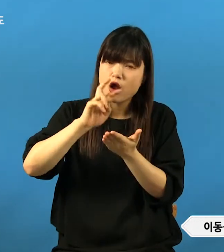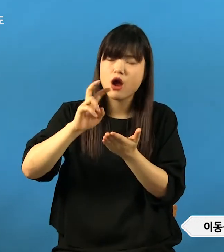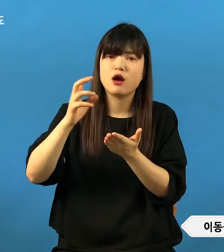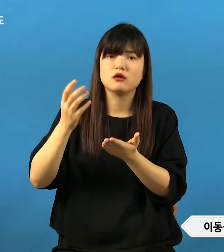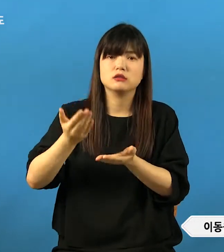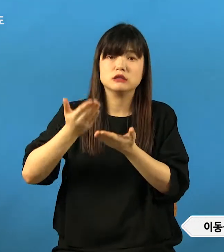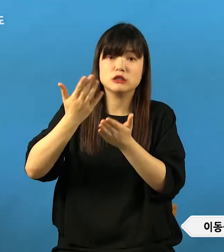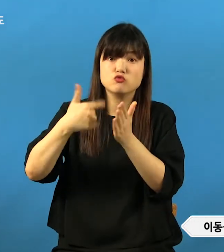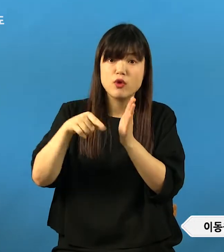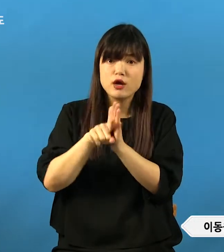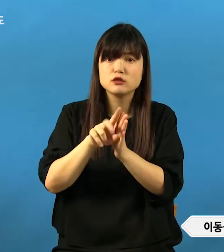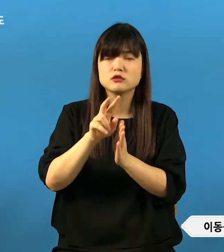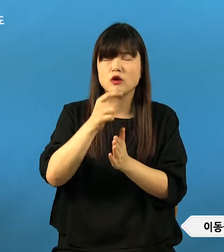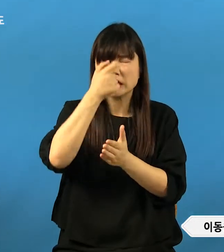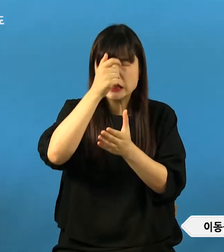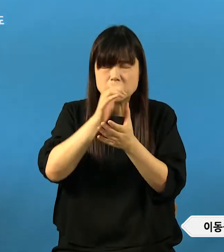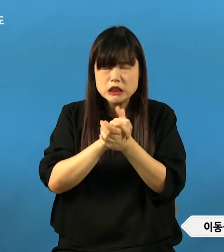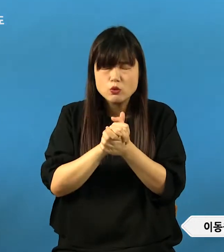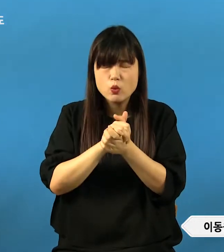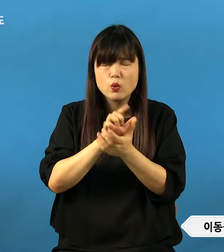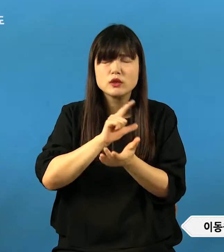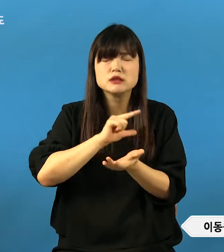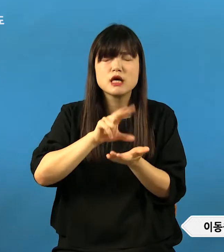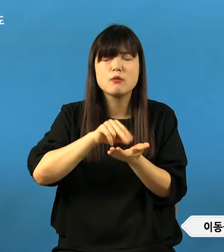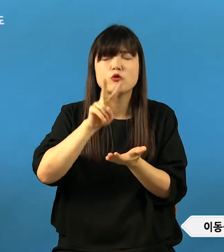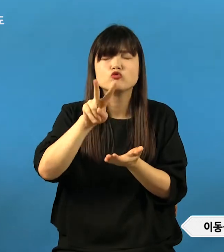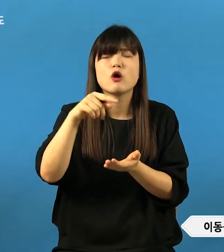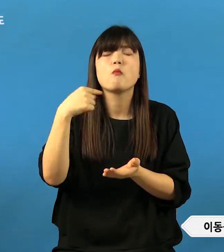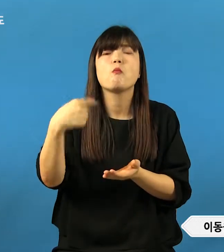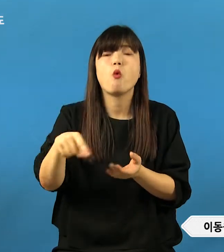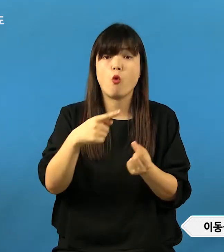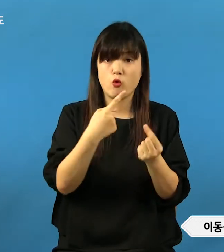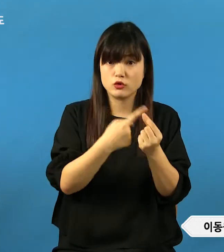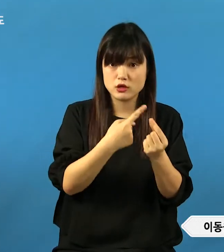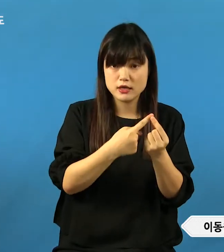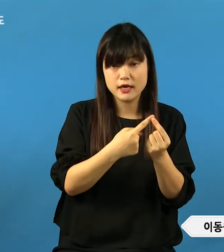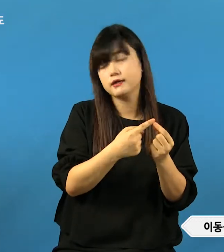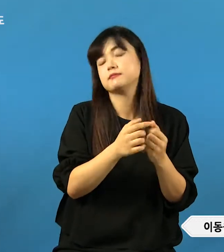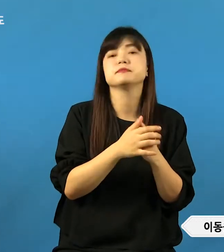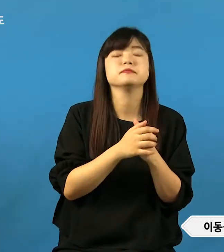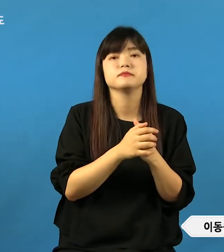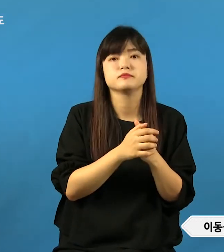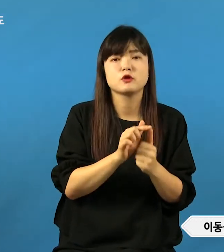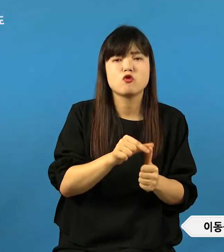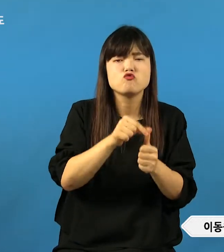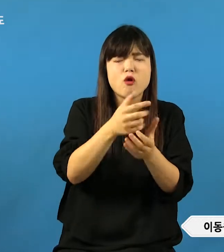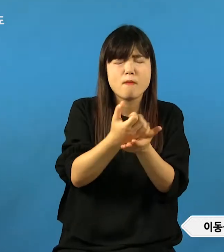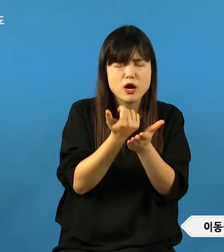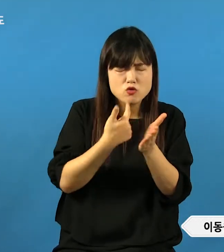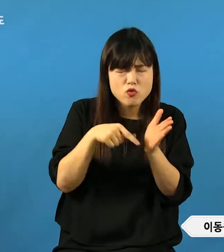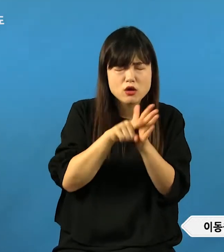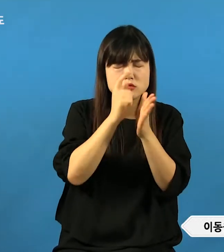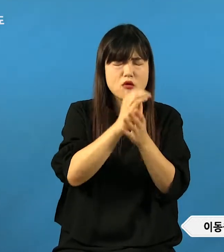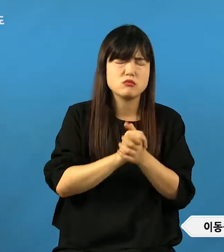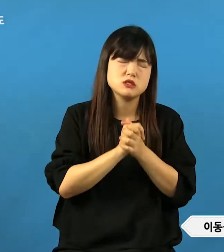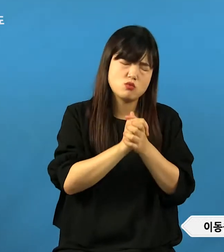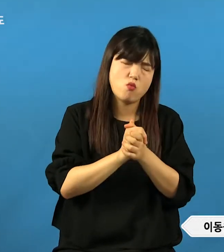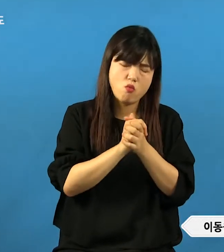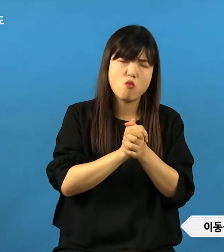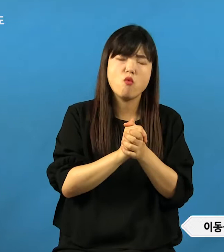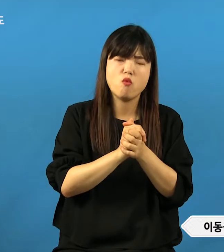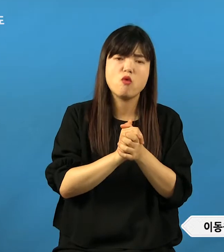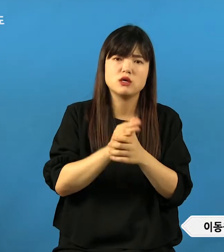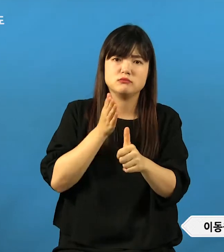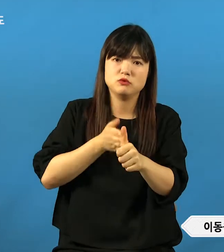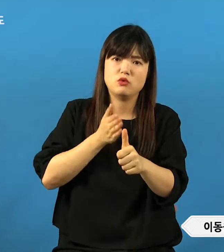위해서 우리가 기도할 두 가지 뭘까요? 그 첫째는 구원받기 위해서 기도해야 합니다. 우리